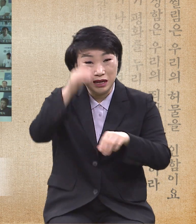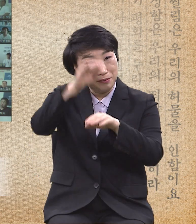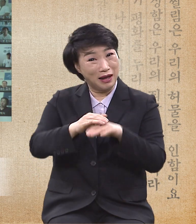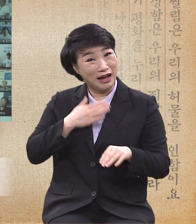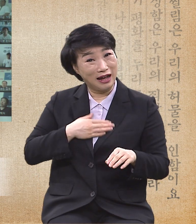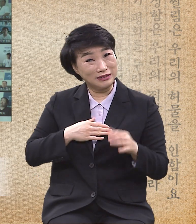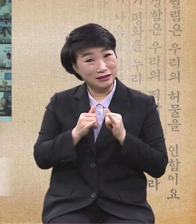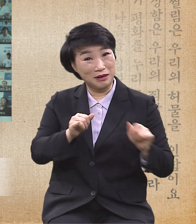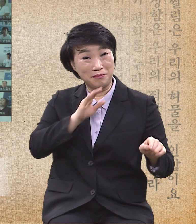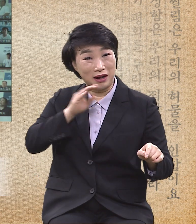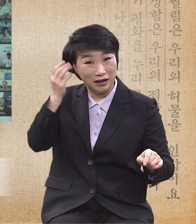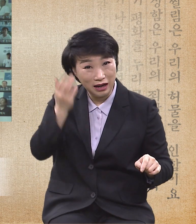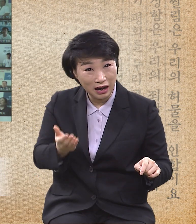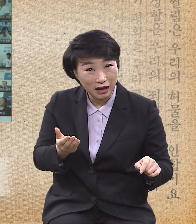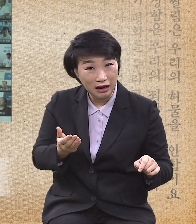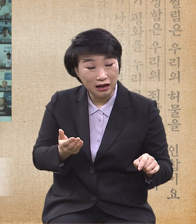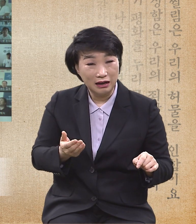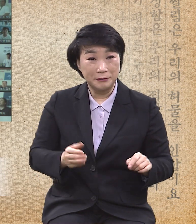하는 사람이야.